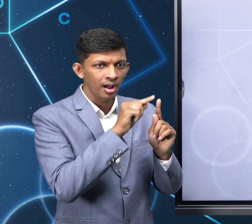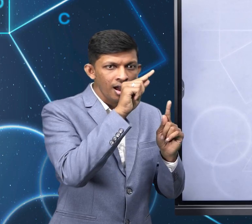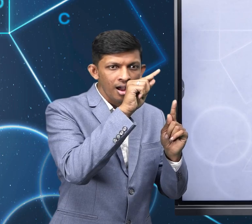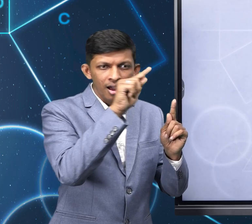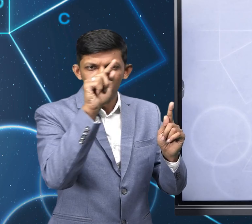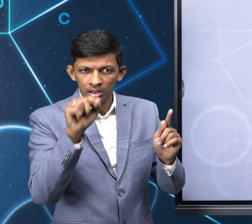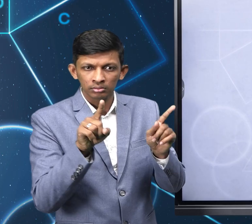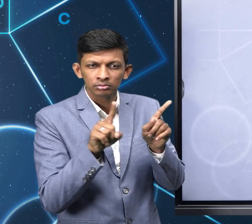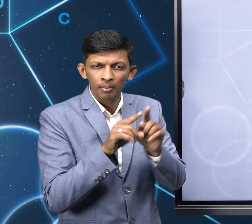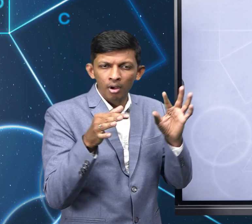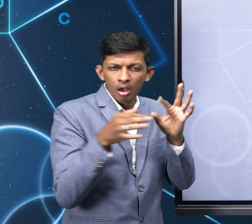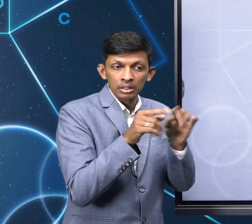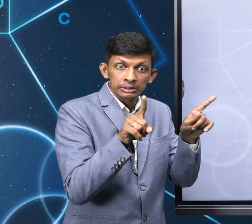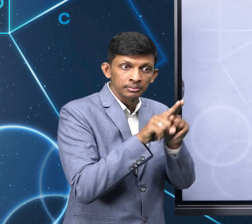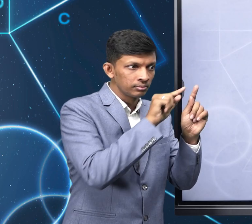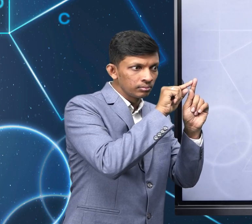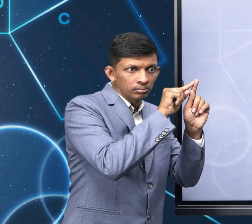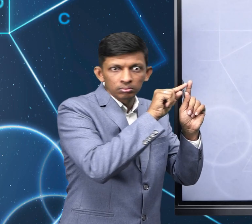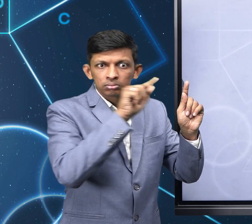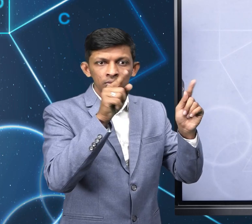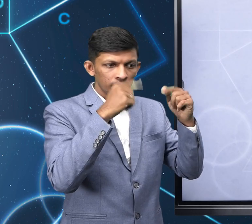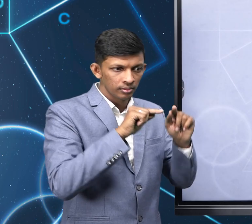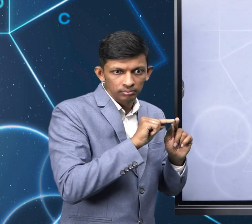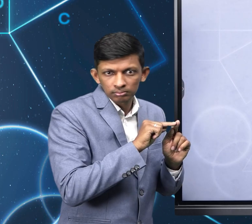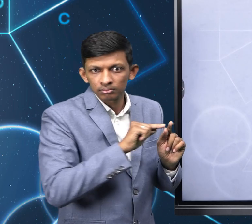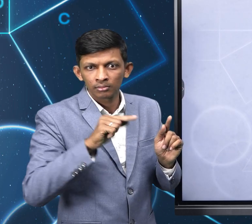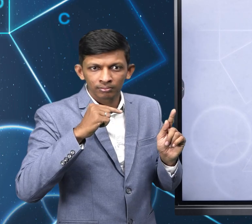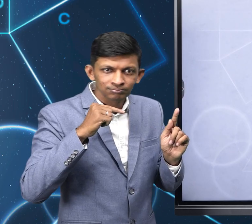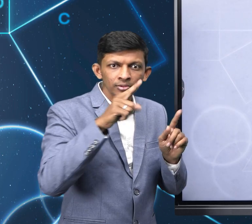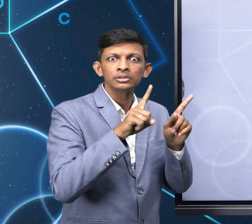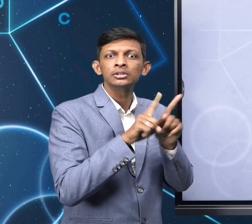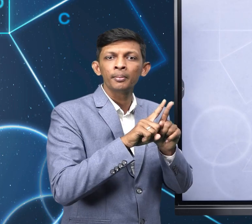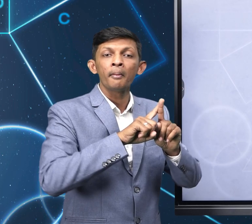नसतील, परंतु तरीही आपण आकार ओळखू शकतो.